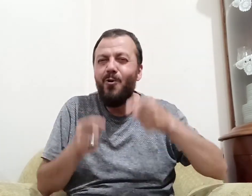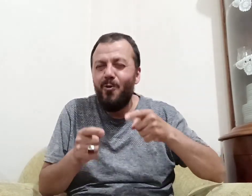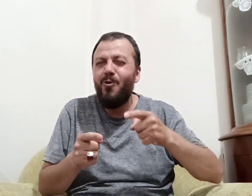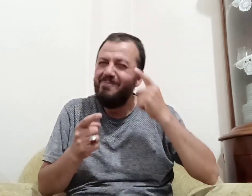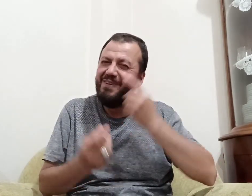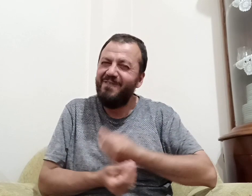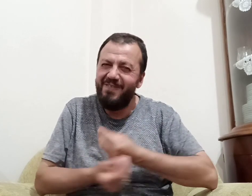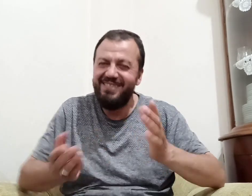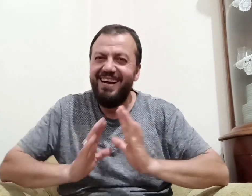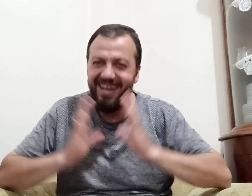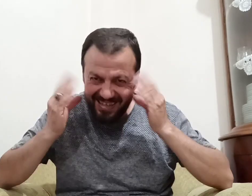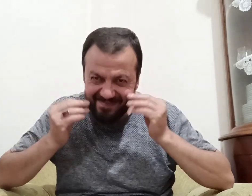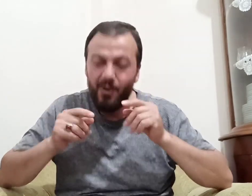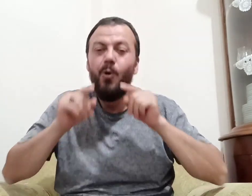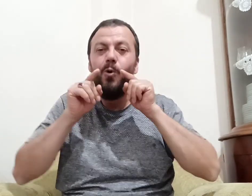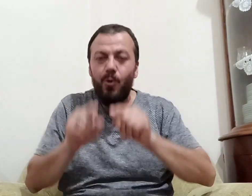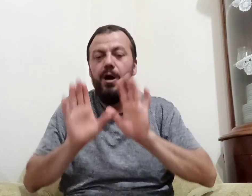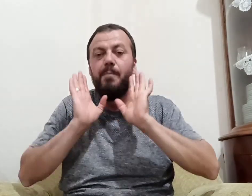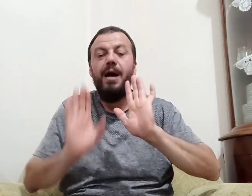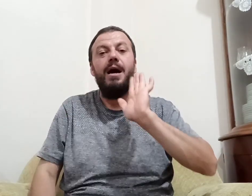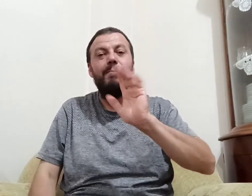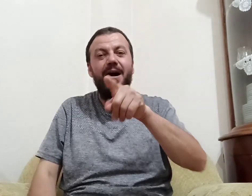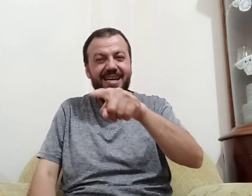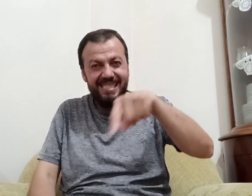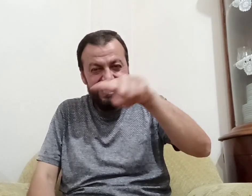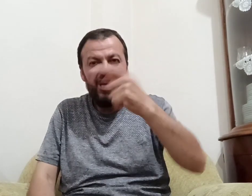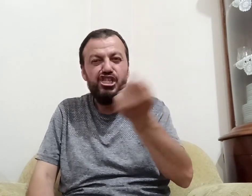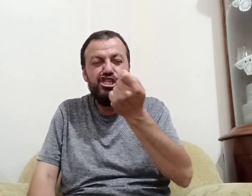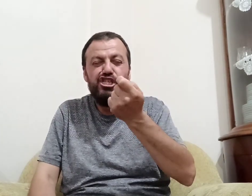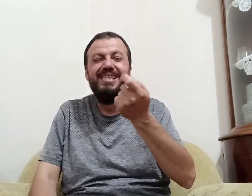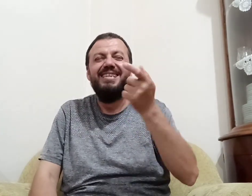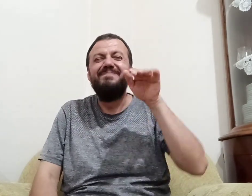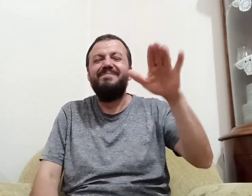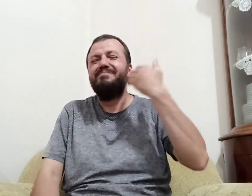Yani adamın dışarıda yaşadığı o zor hayattan daha güzel gelmiş ona